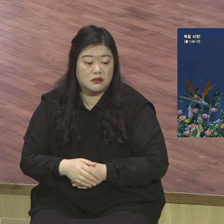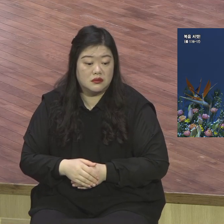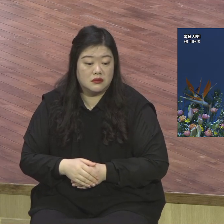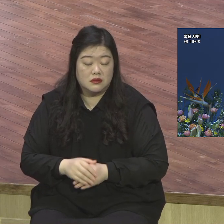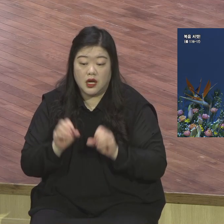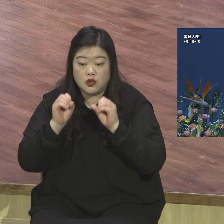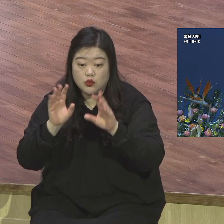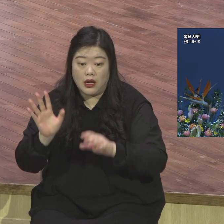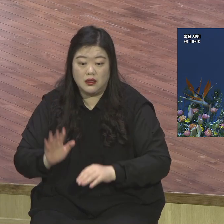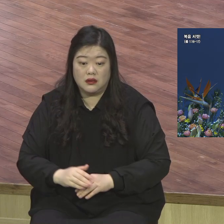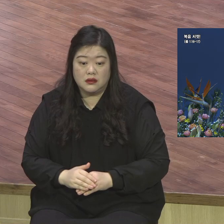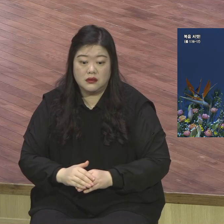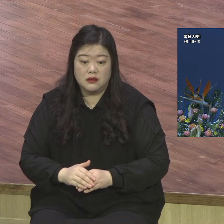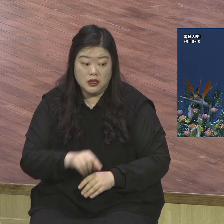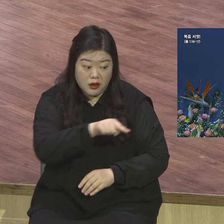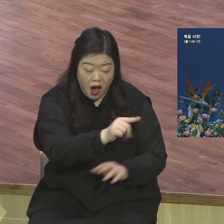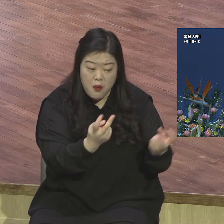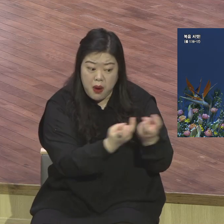잘 알아요. 여러분을.